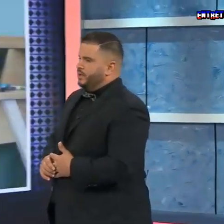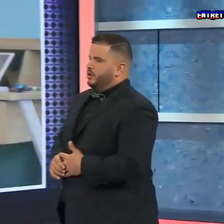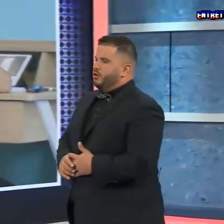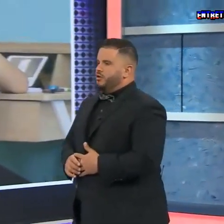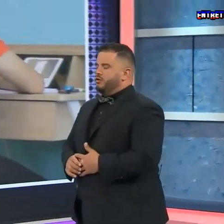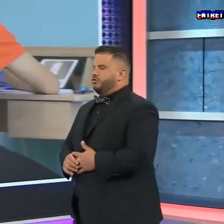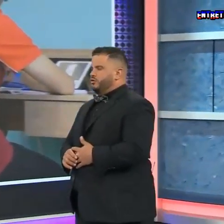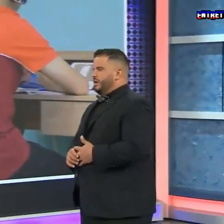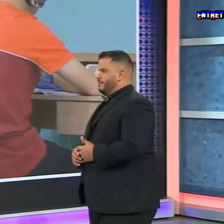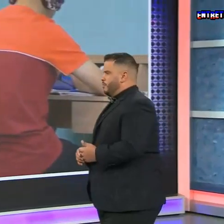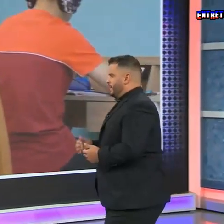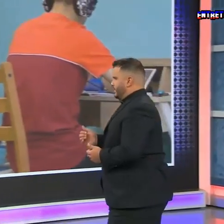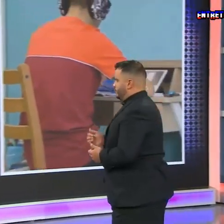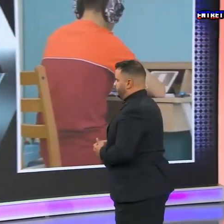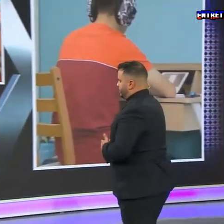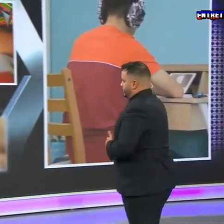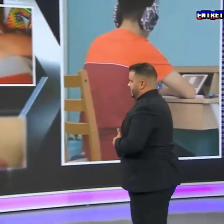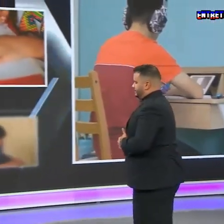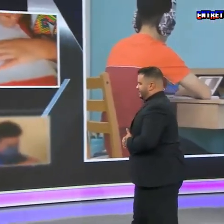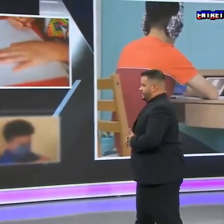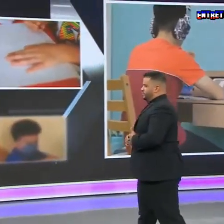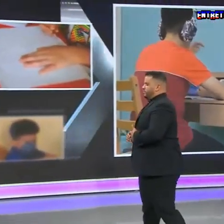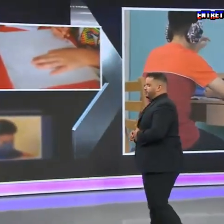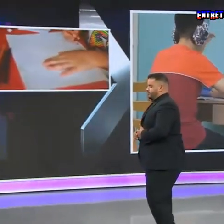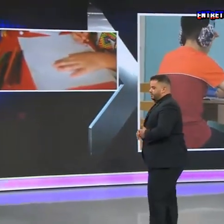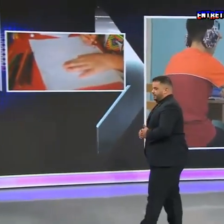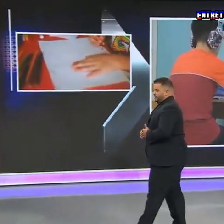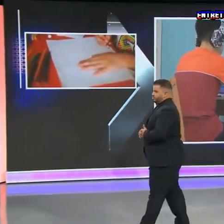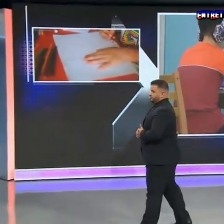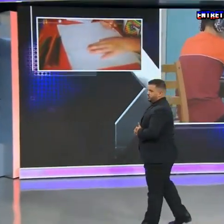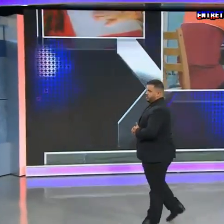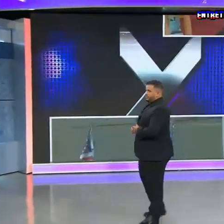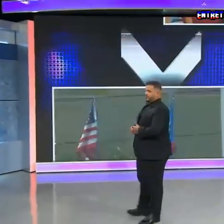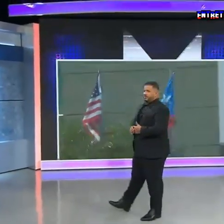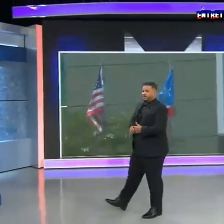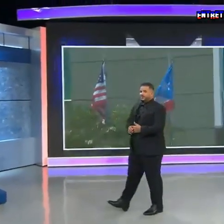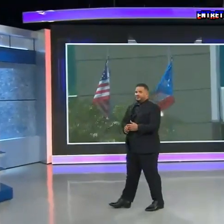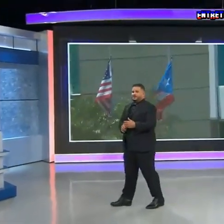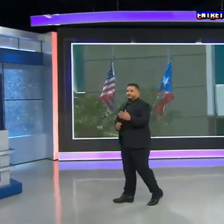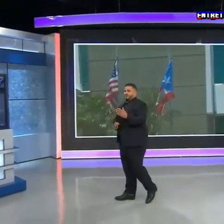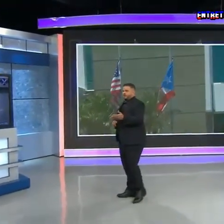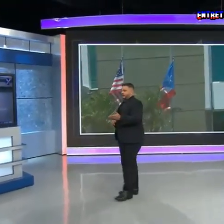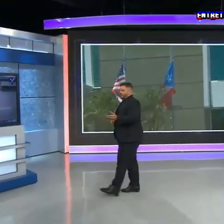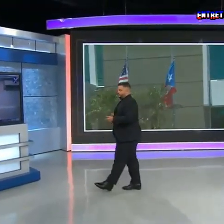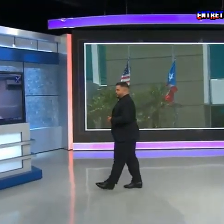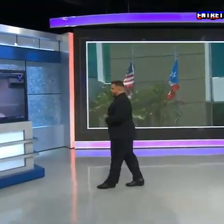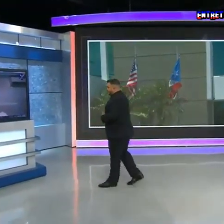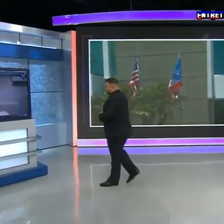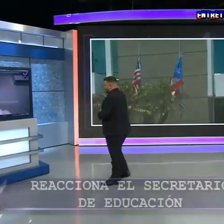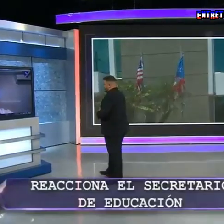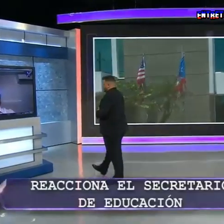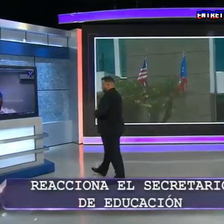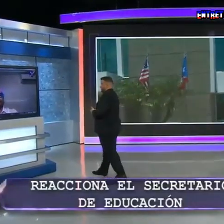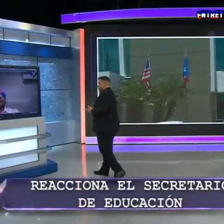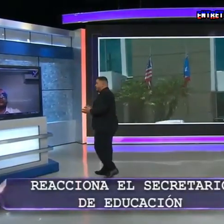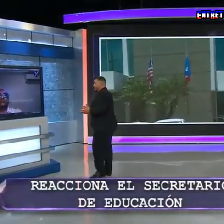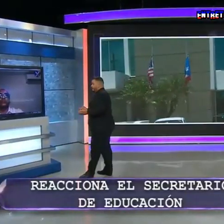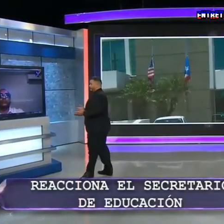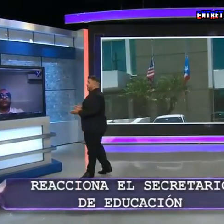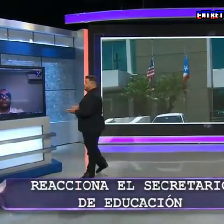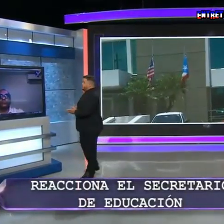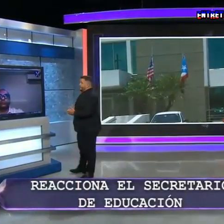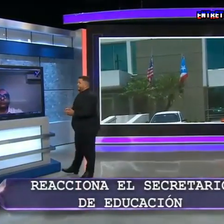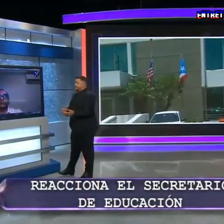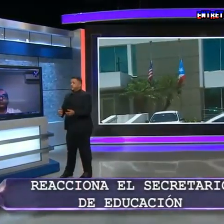tenemos hoy con nosotros y le hemos pedido al secretario de Educación que esté con nosotros, Eligio Hernández, quien está vía Skype, y tengo que